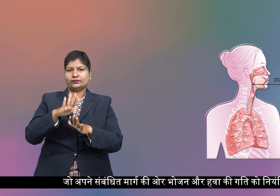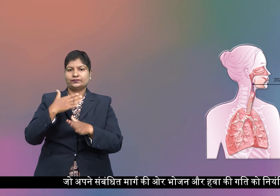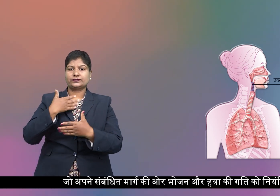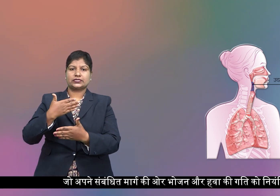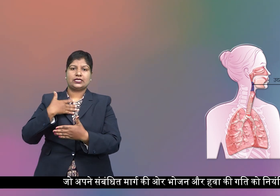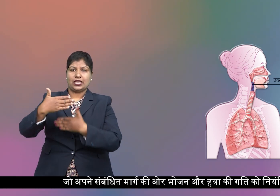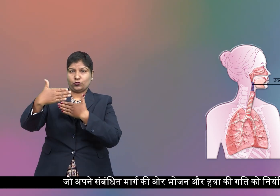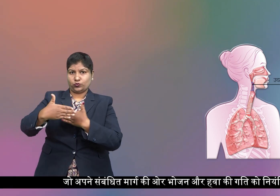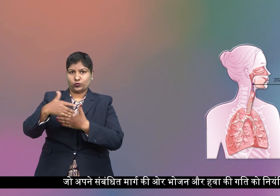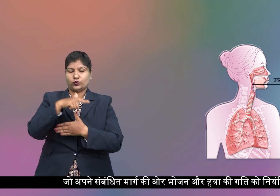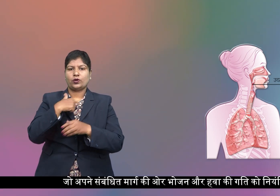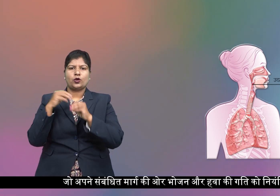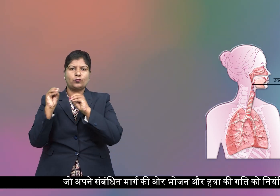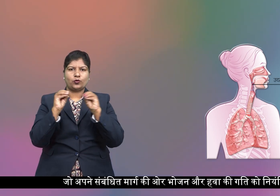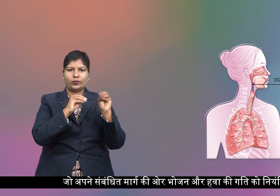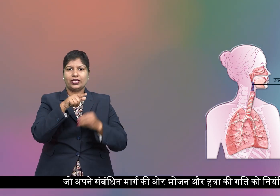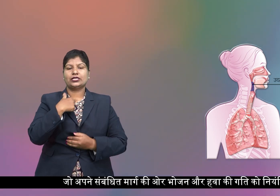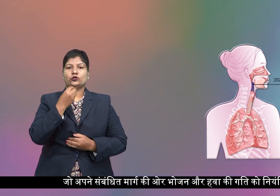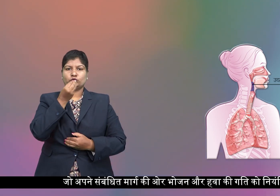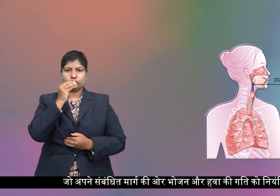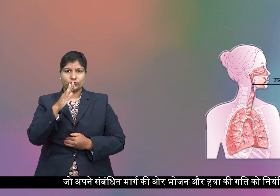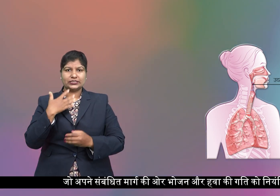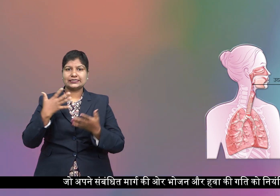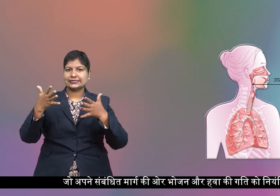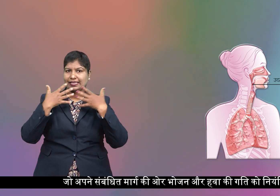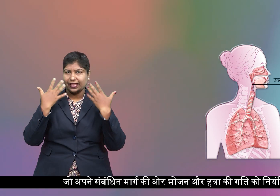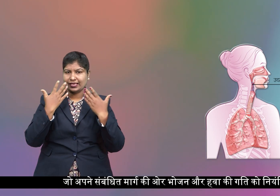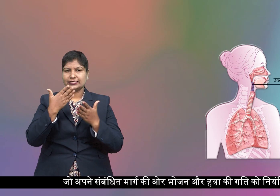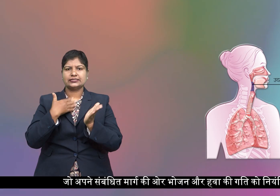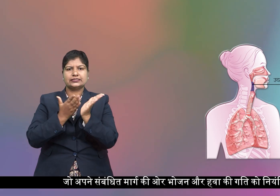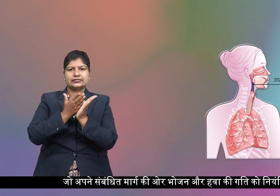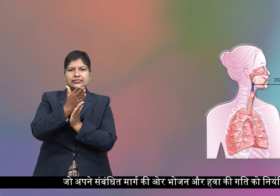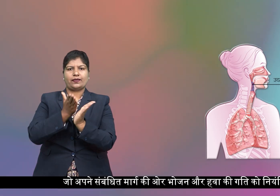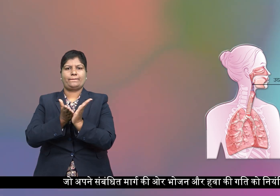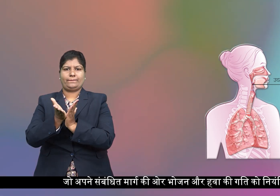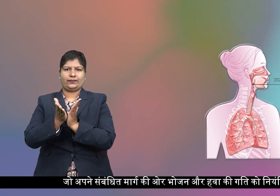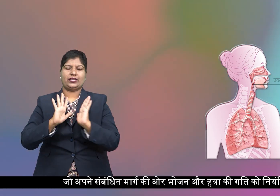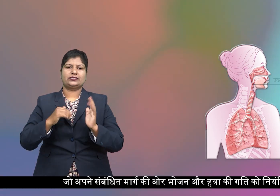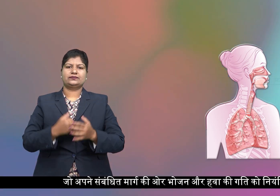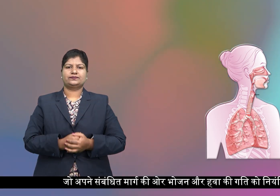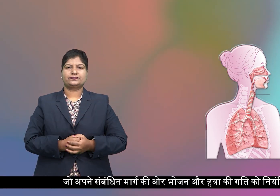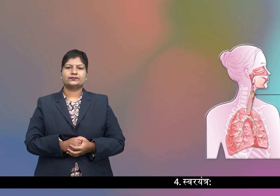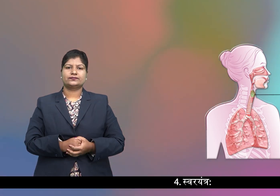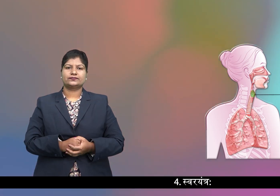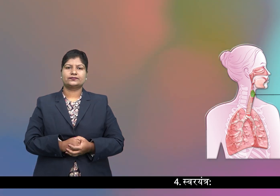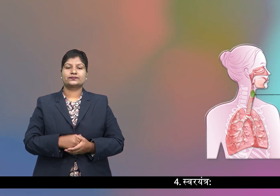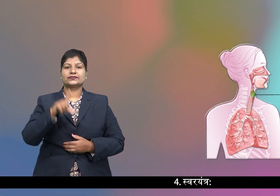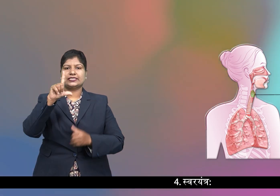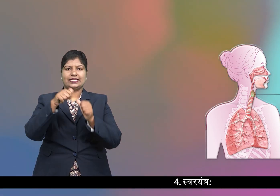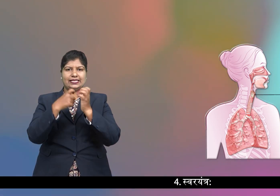संबंधित मार्ग की ओर भेजने और हवा की गति को नियंत्रित करता है। 4.